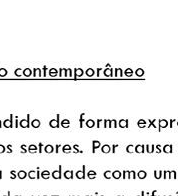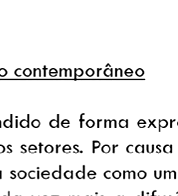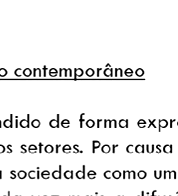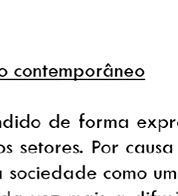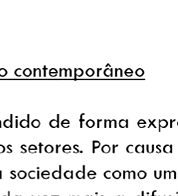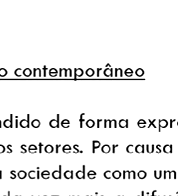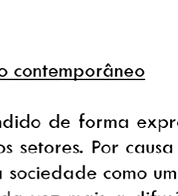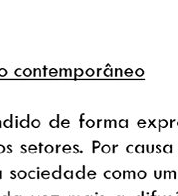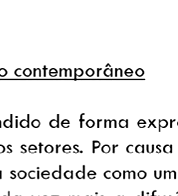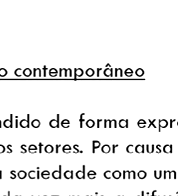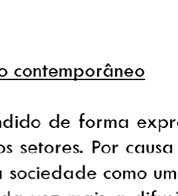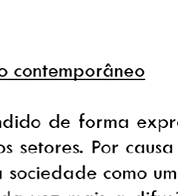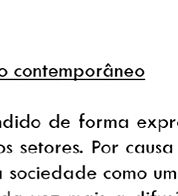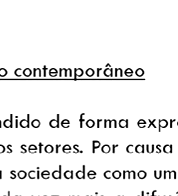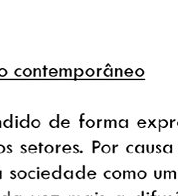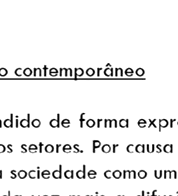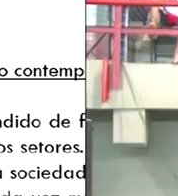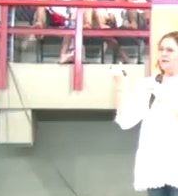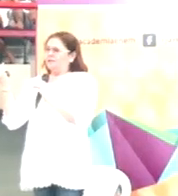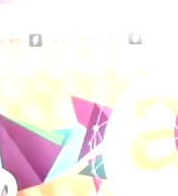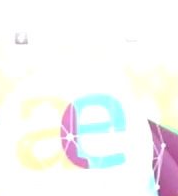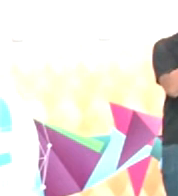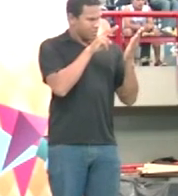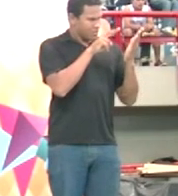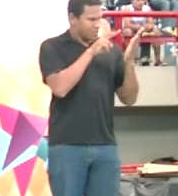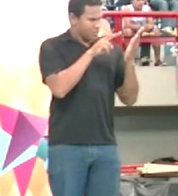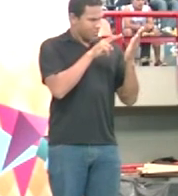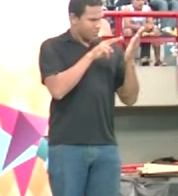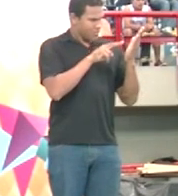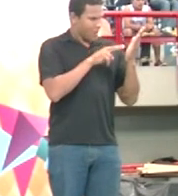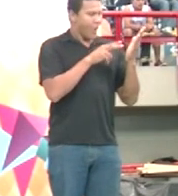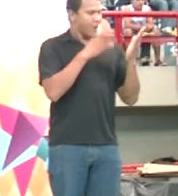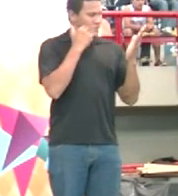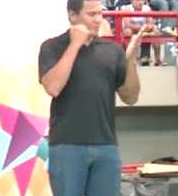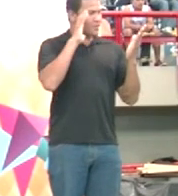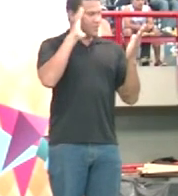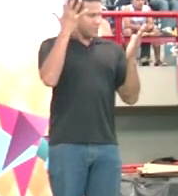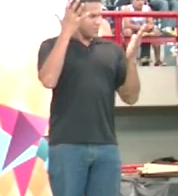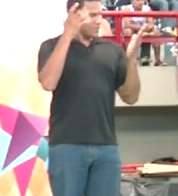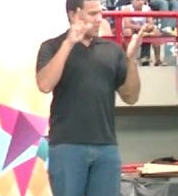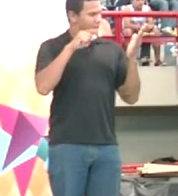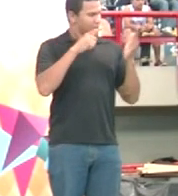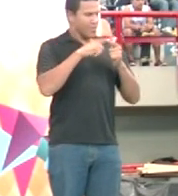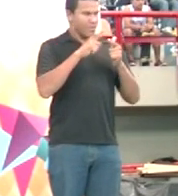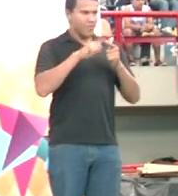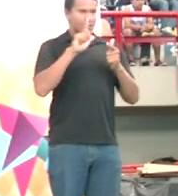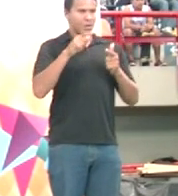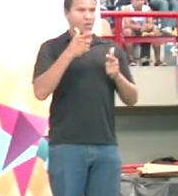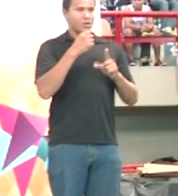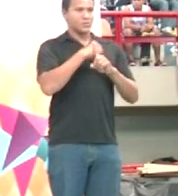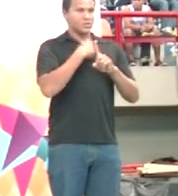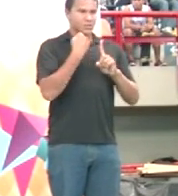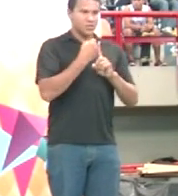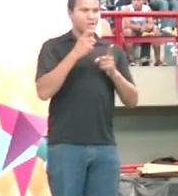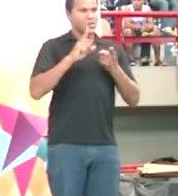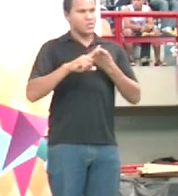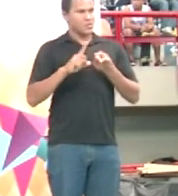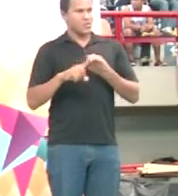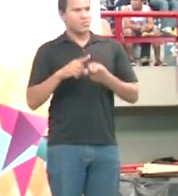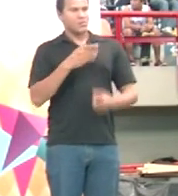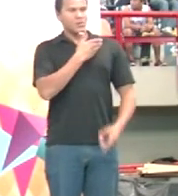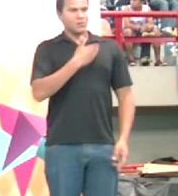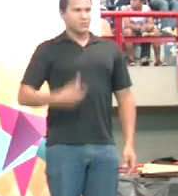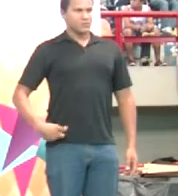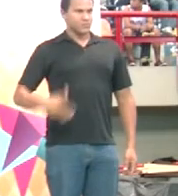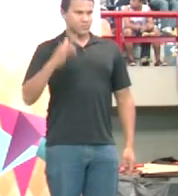vai solucionar o problema na conclusão serão governo federal e sociedade. Professor, é obrigado